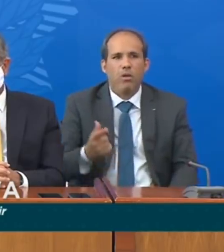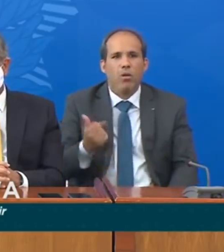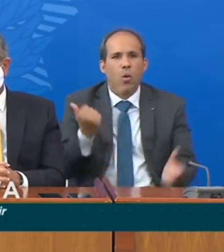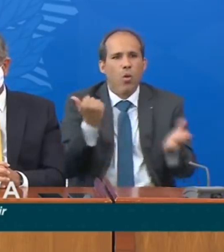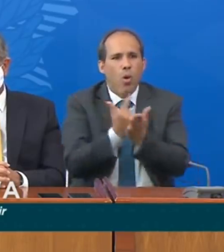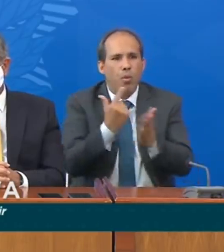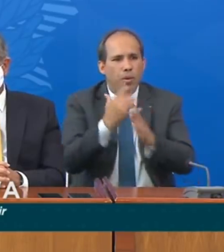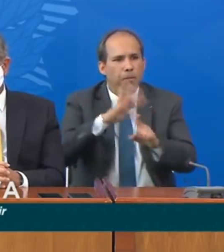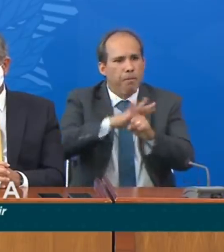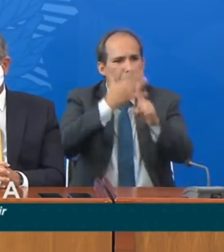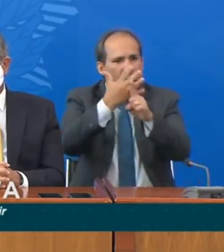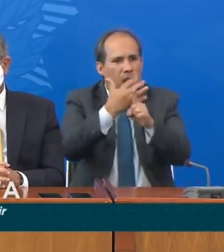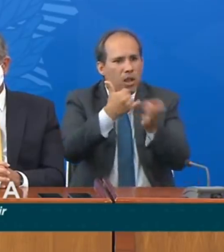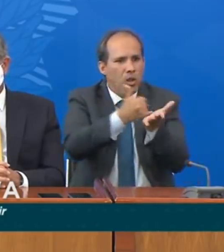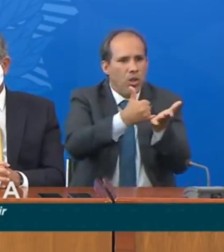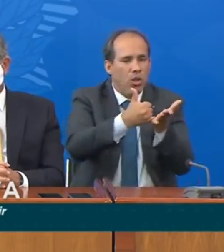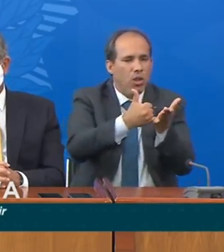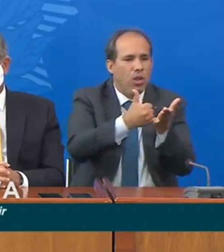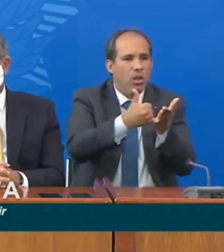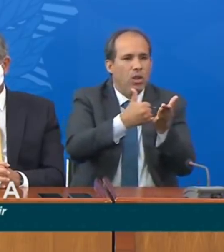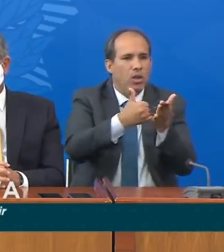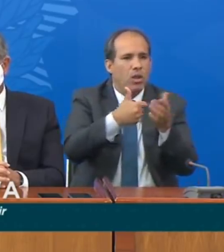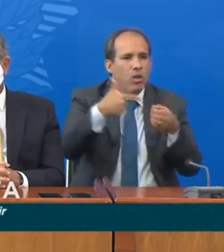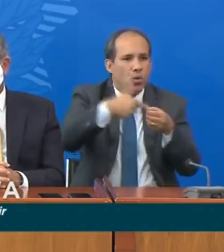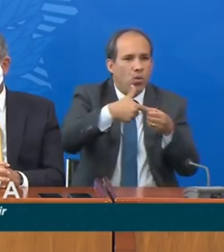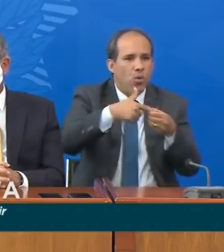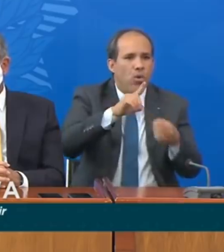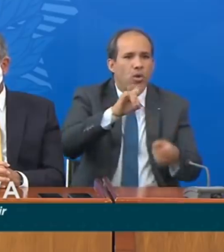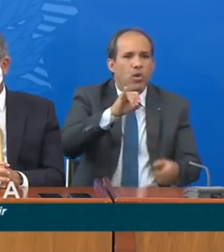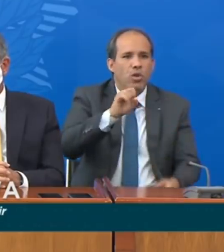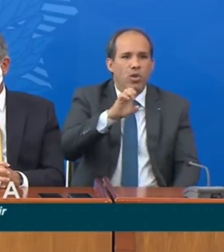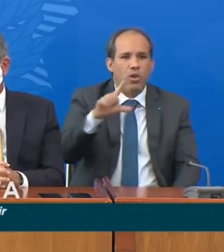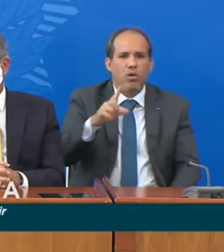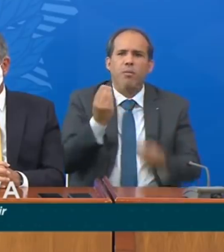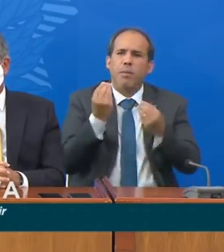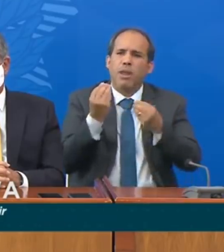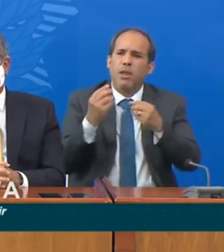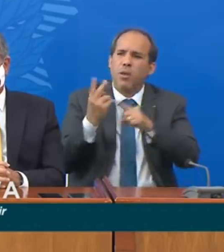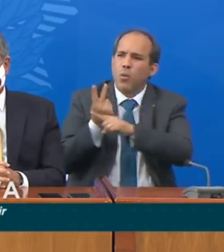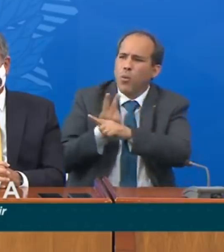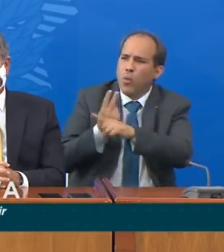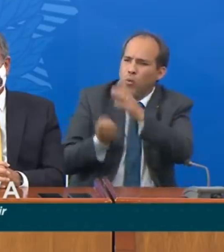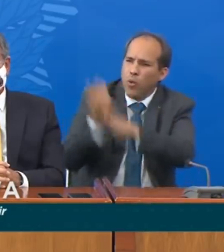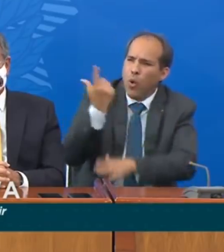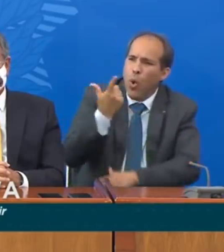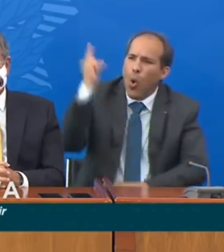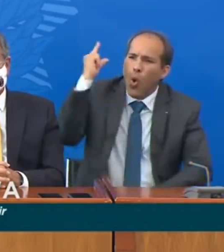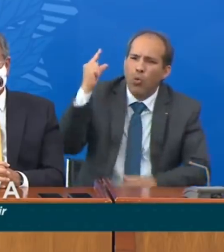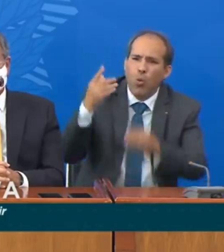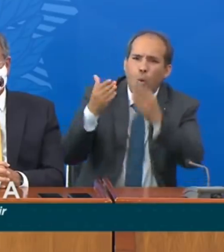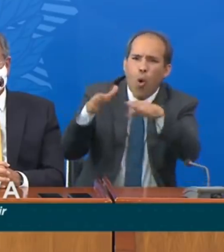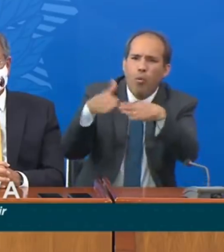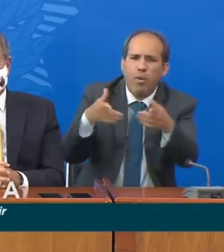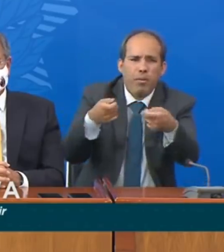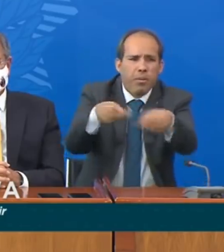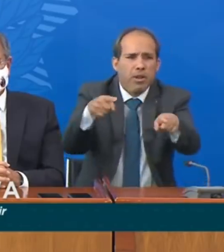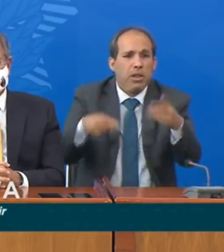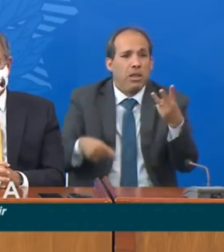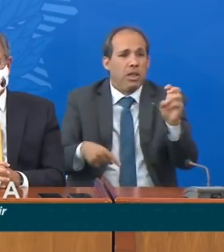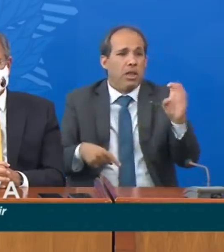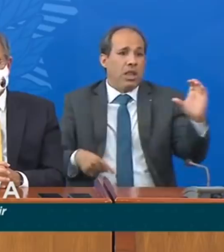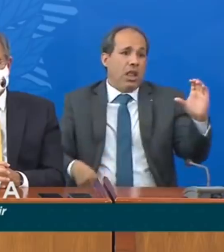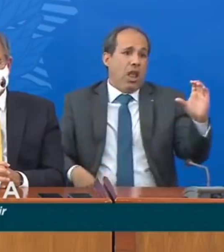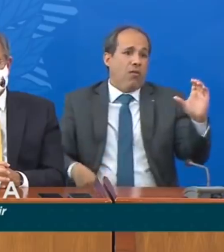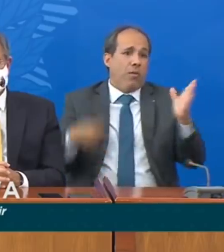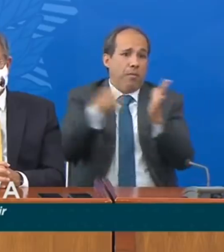diesel, para que buscar algo compensatório para passar de 35 centavos, que é o